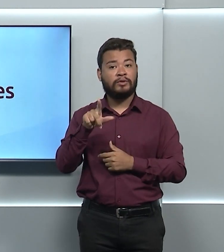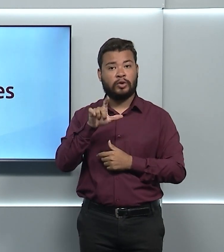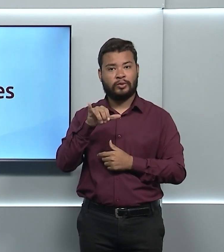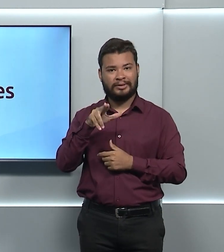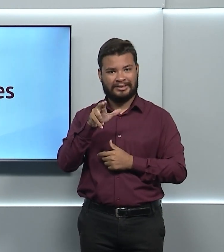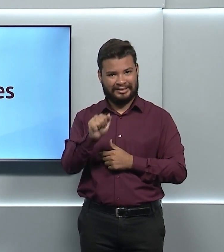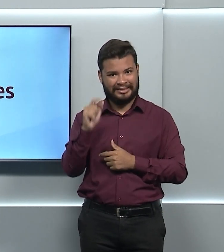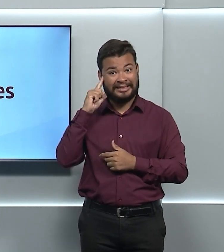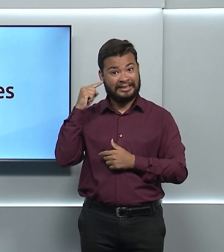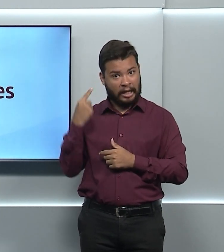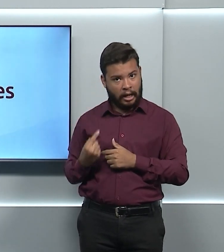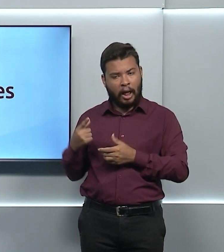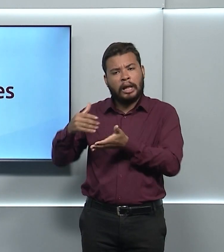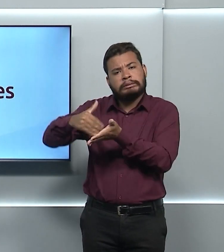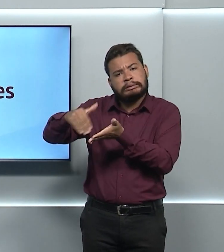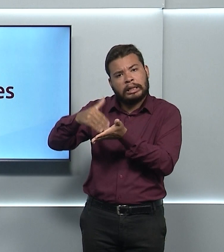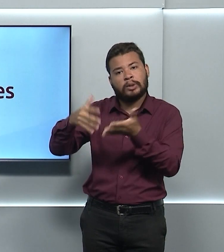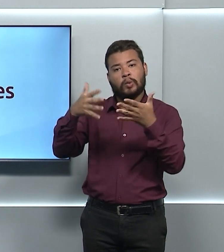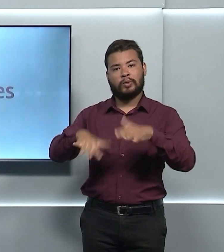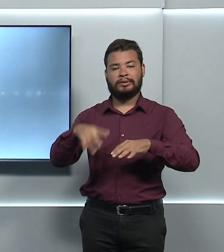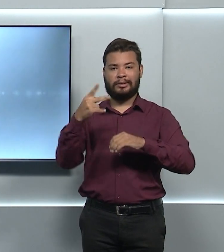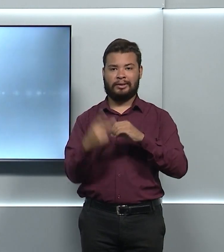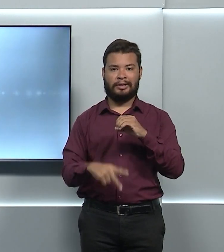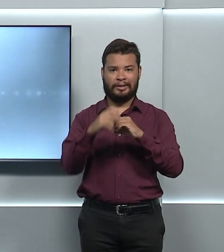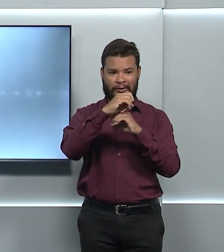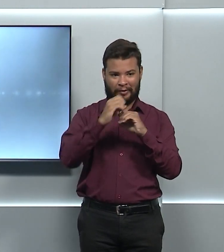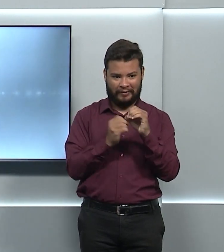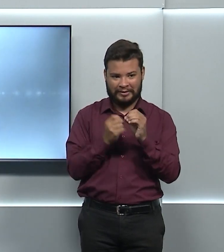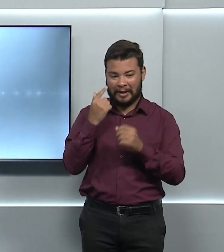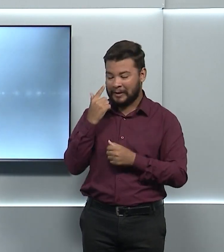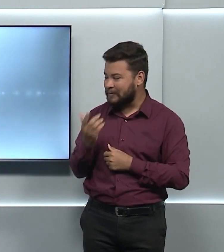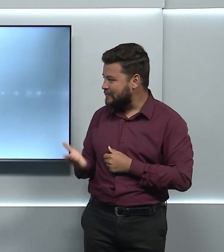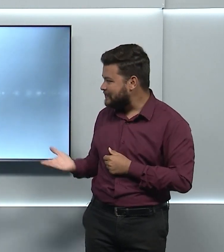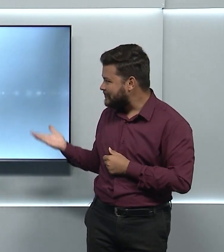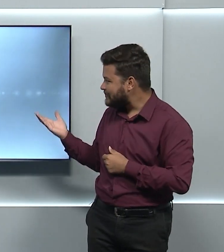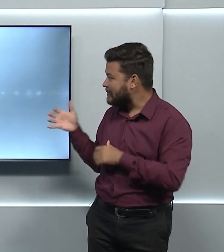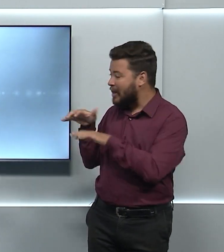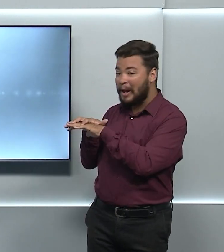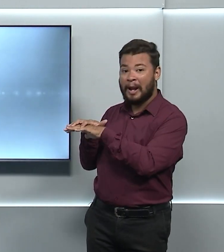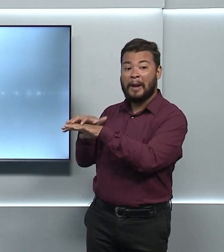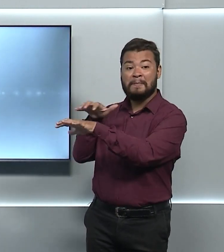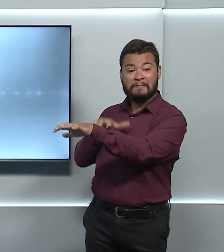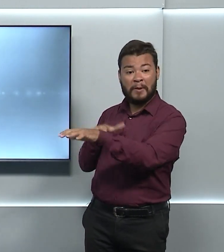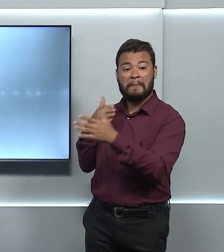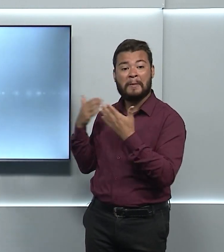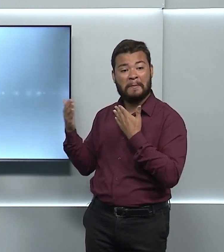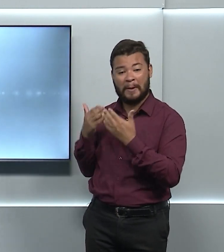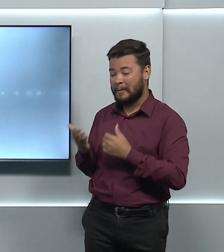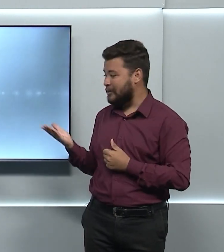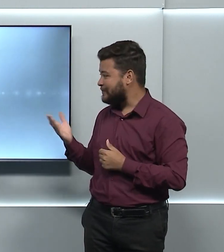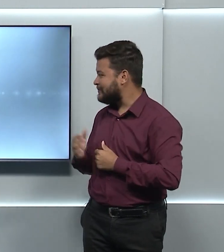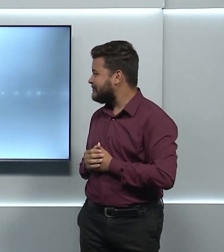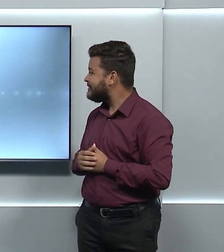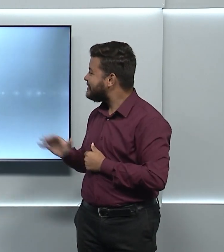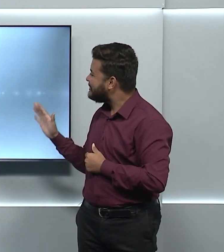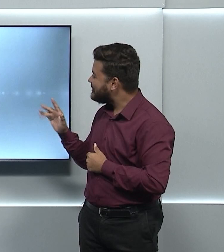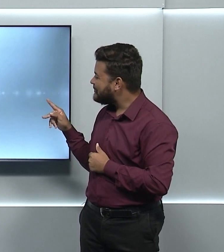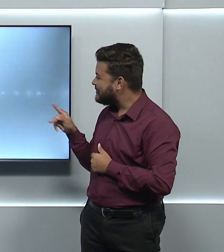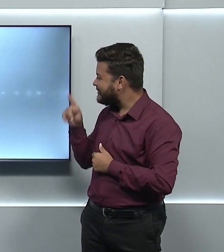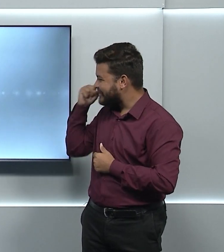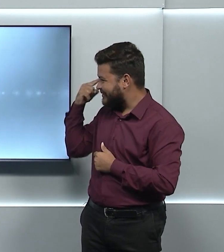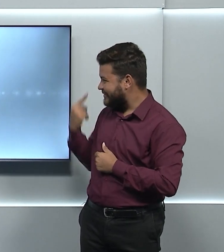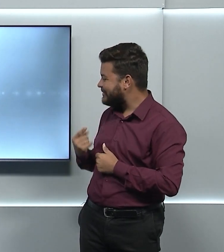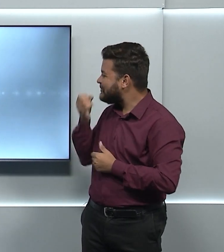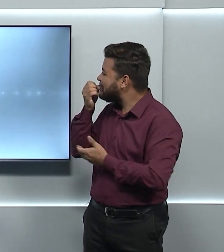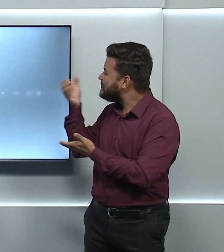que é secretária de Inclusão da Universidade Federal de Goiás, que aparece de forma remota aqui para conversar com a gente. Olá, professora Luciana, seja mais